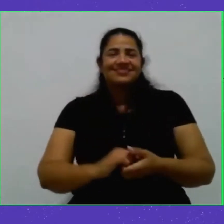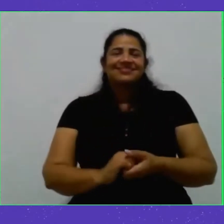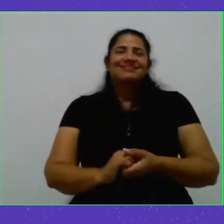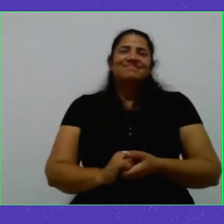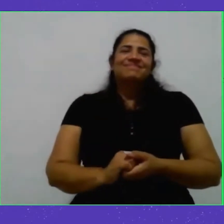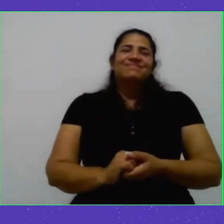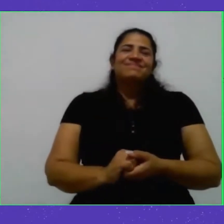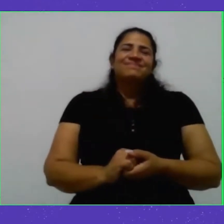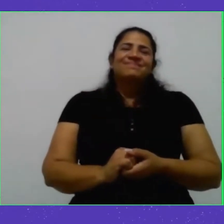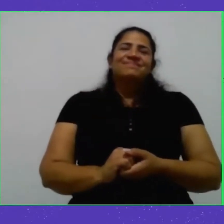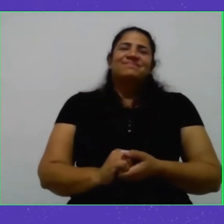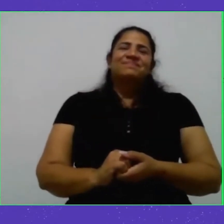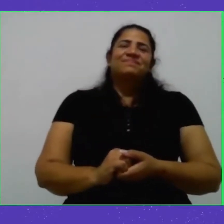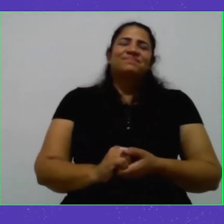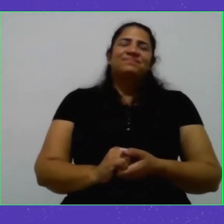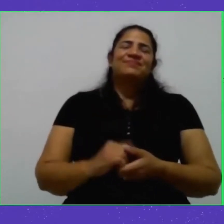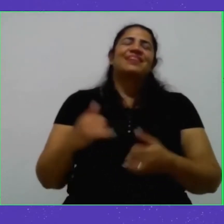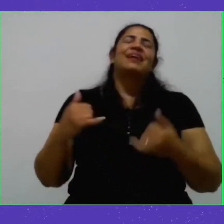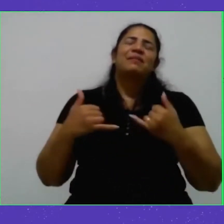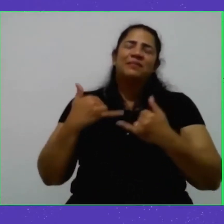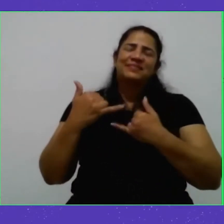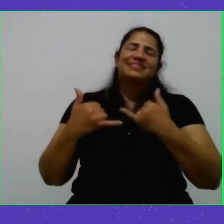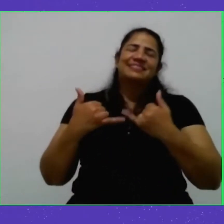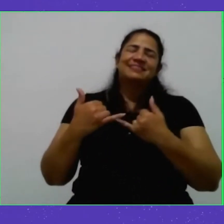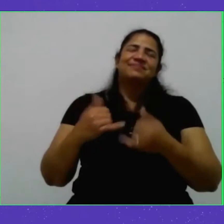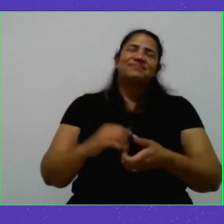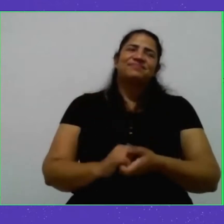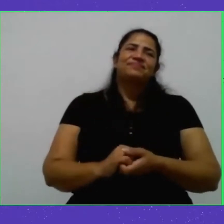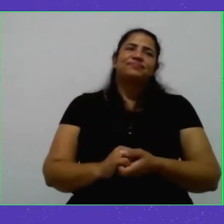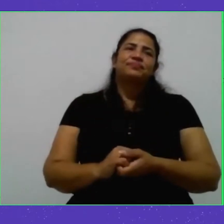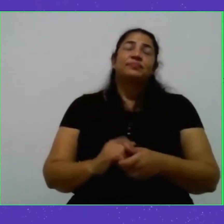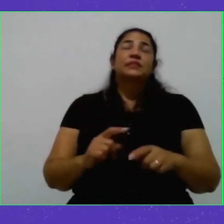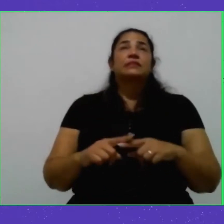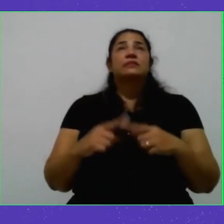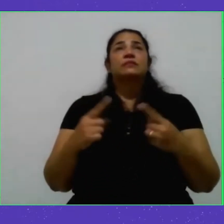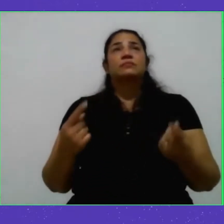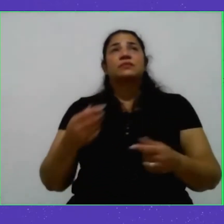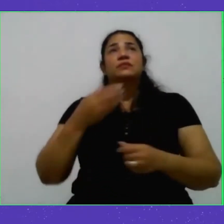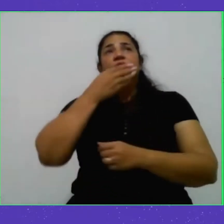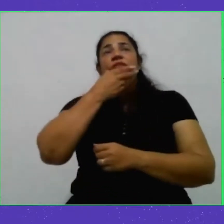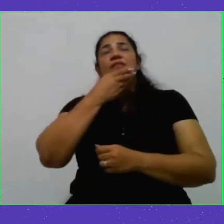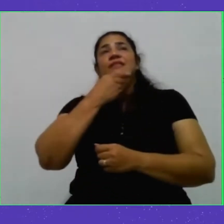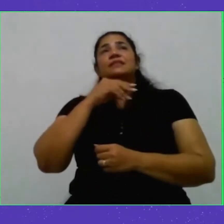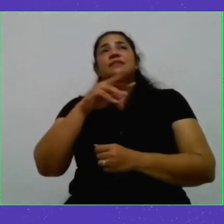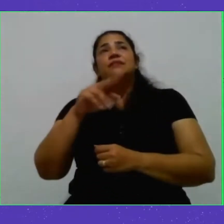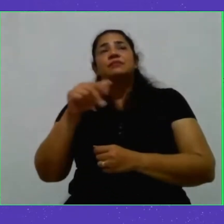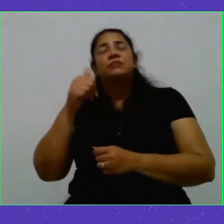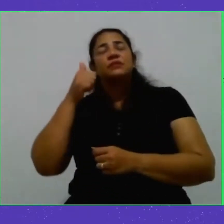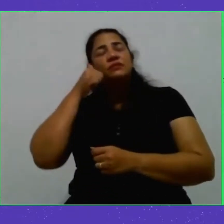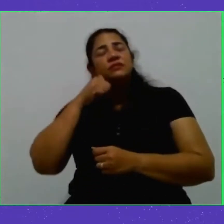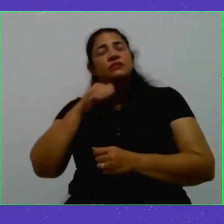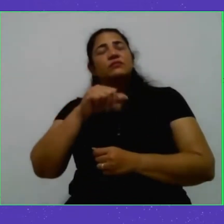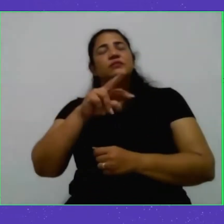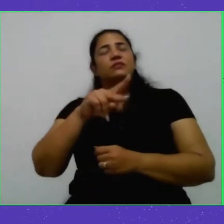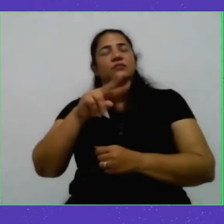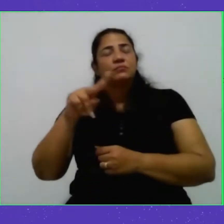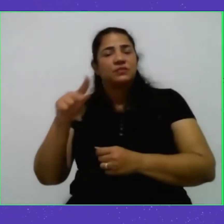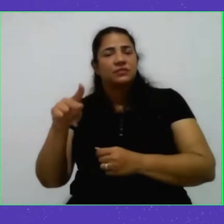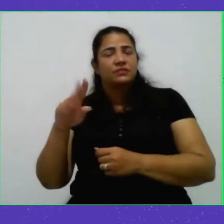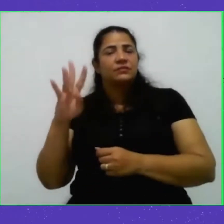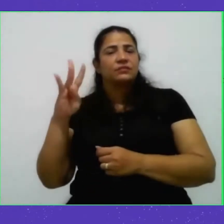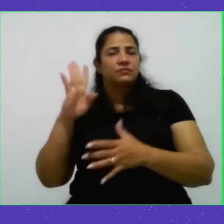Estou brincando. Mas, irmãos, esposas em relação aos maridos, maridos em relação às esposas,